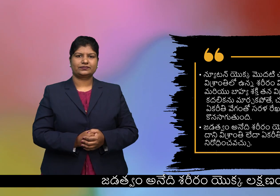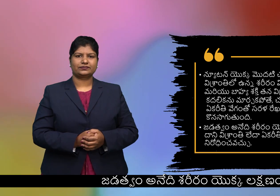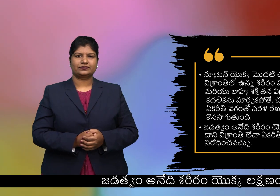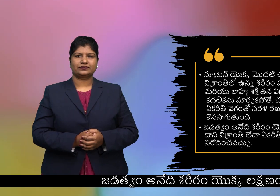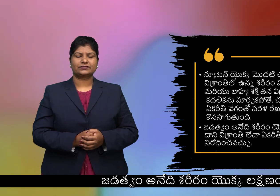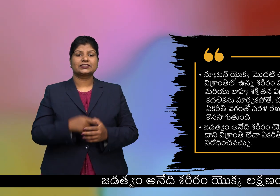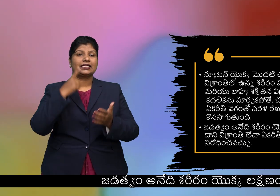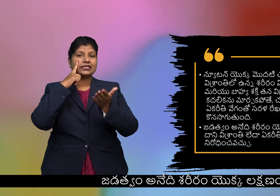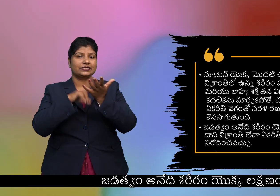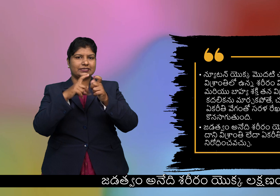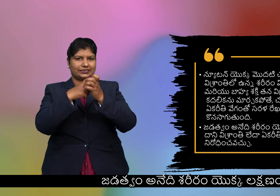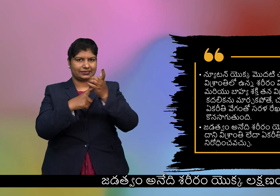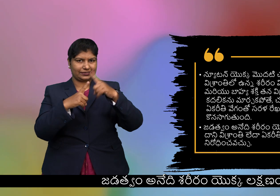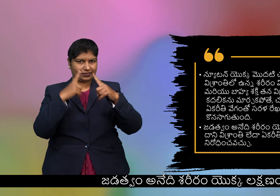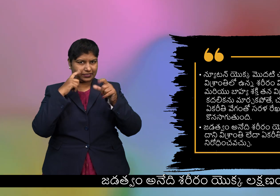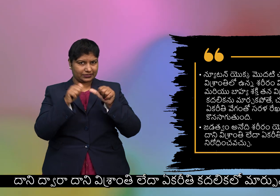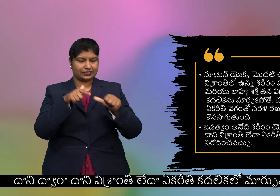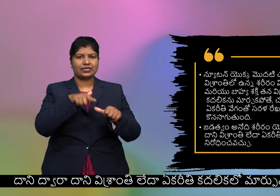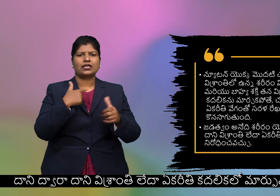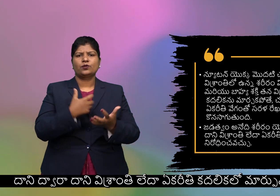జడత్వం అనేది శరీరం యొక్క లక్షణం. దాని